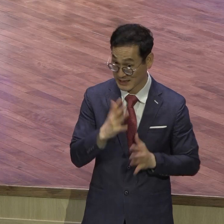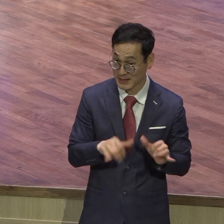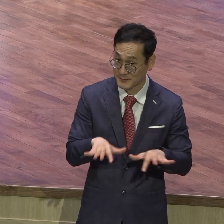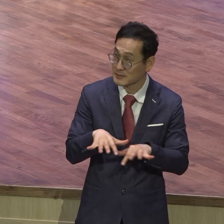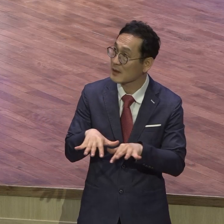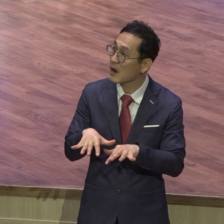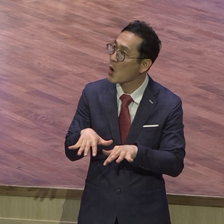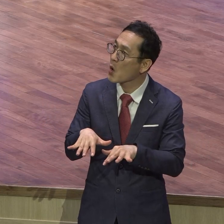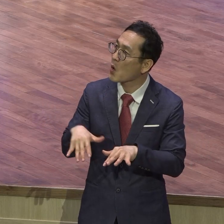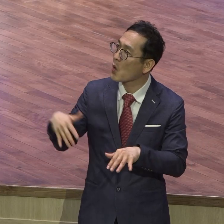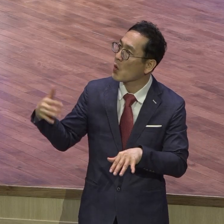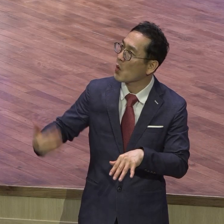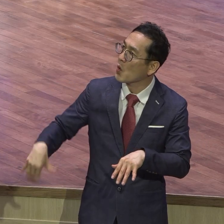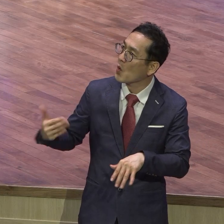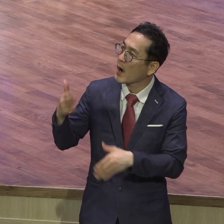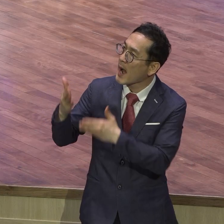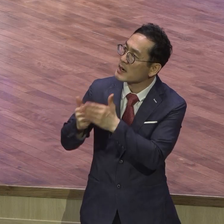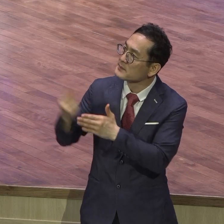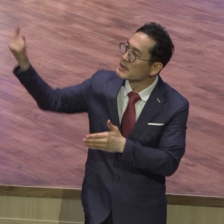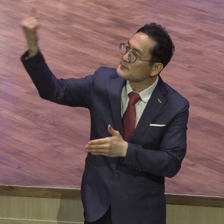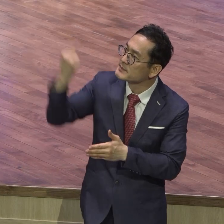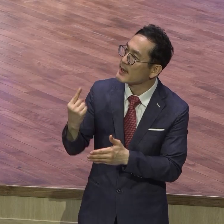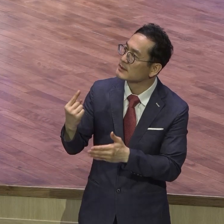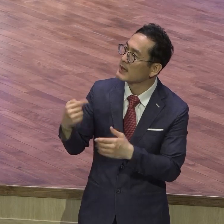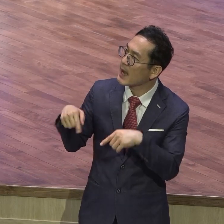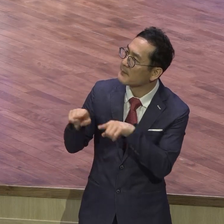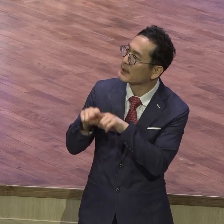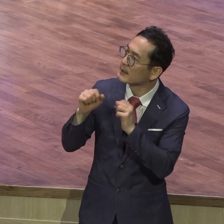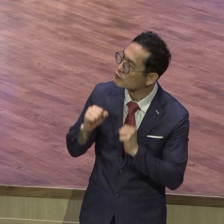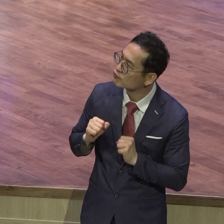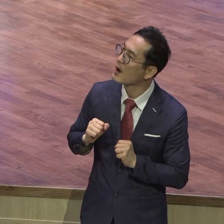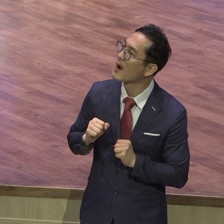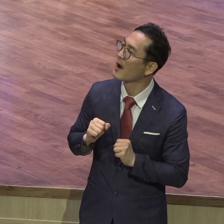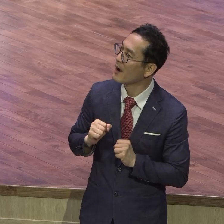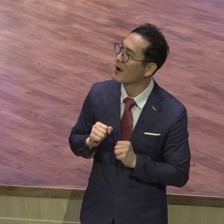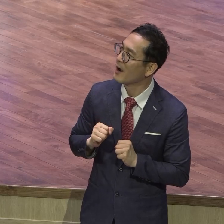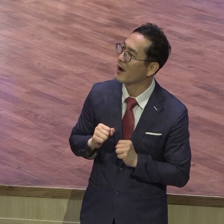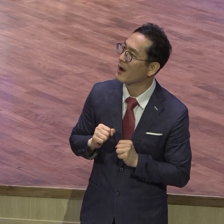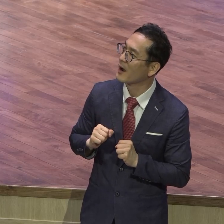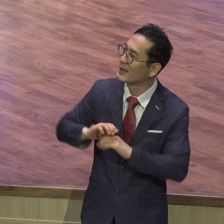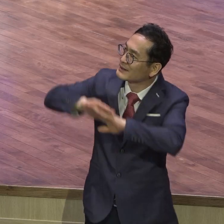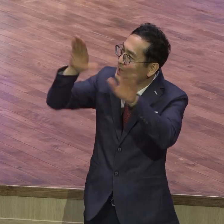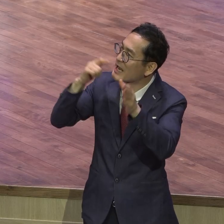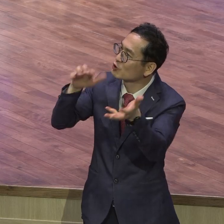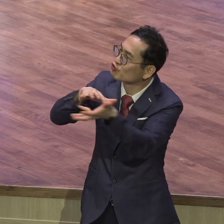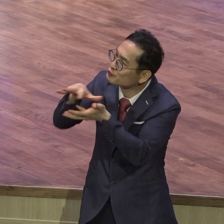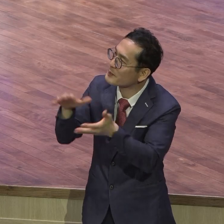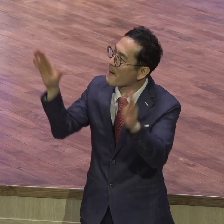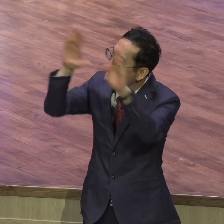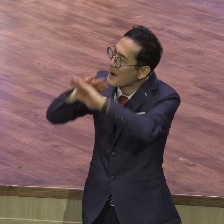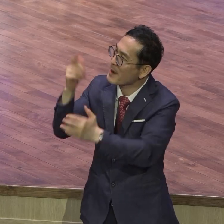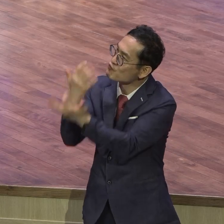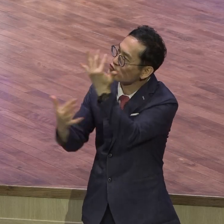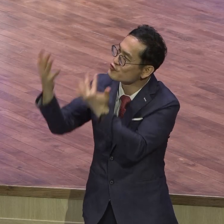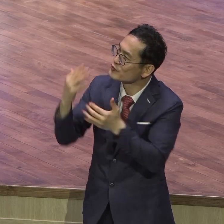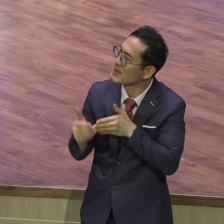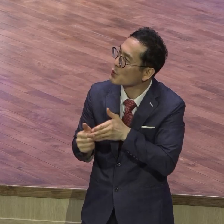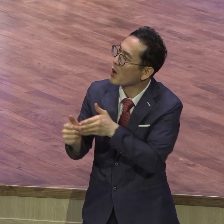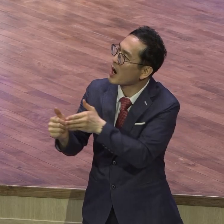하게 된 거예요 이야 하나님의 낮에는 구름기둥으로 인도하시고 밤에는 불기둥으로 어두움을 이해하시고 그렇게